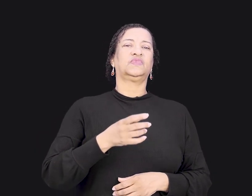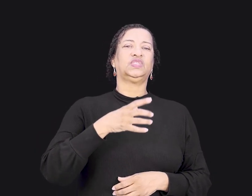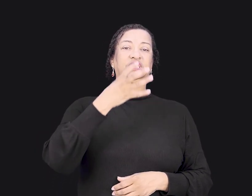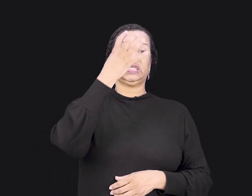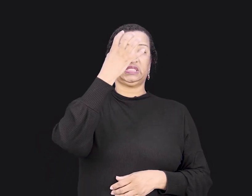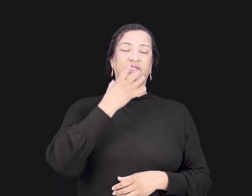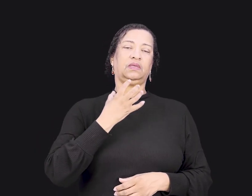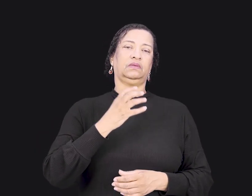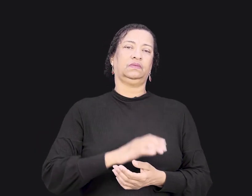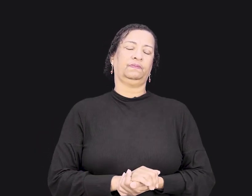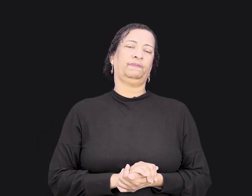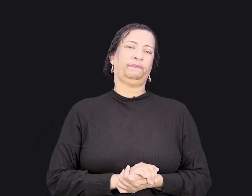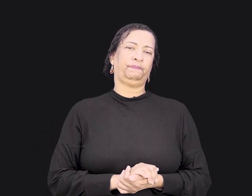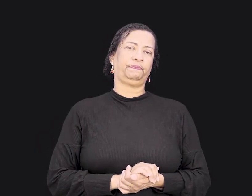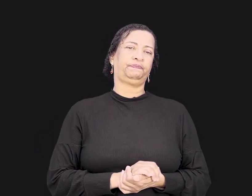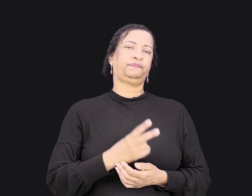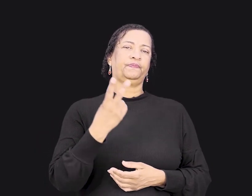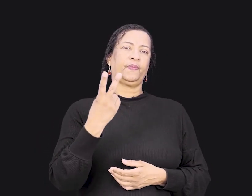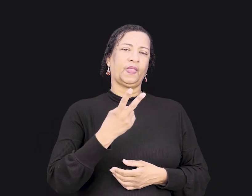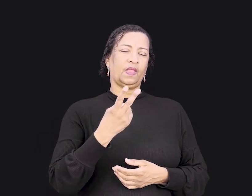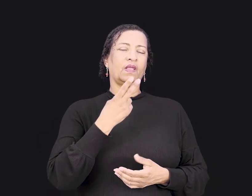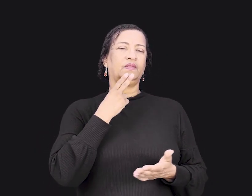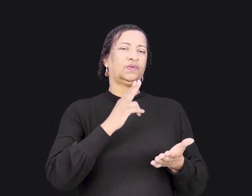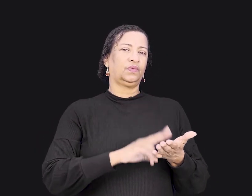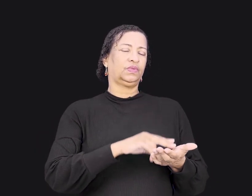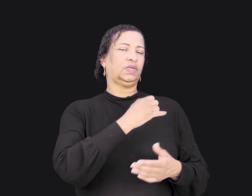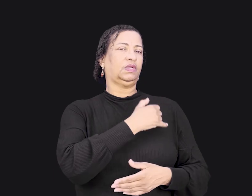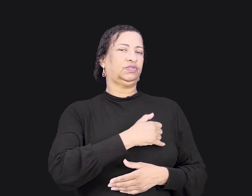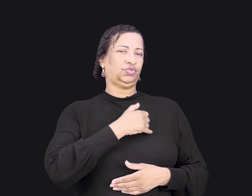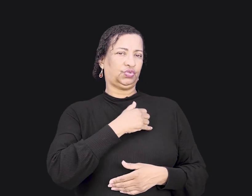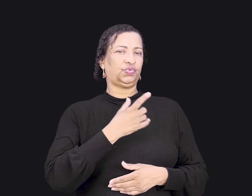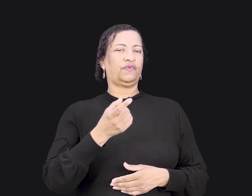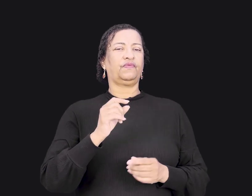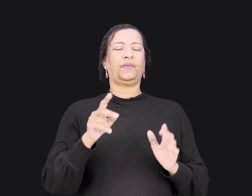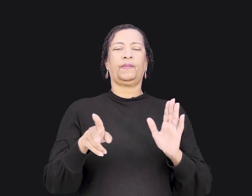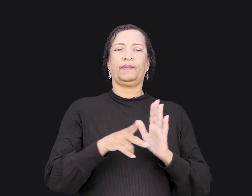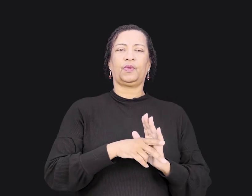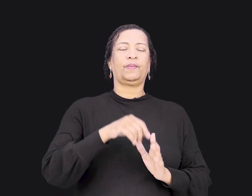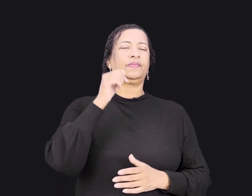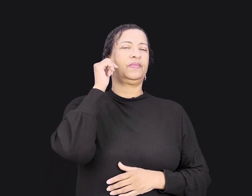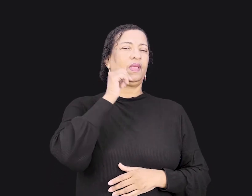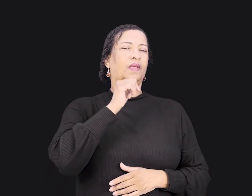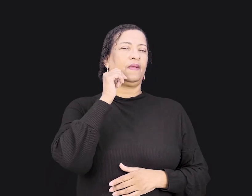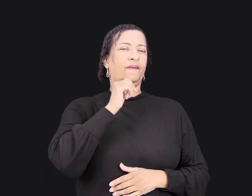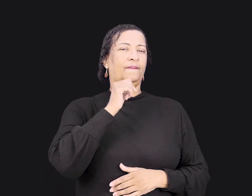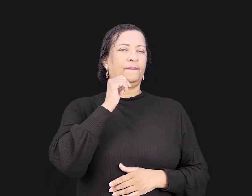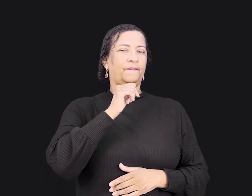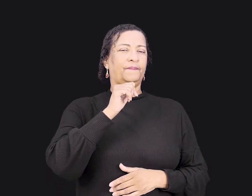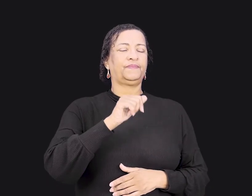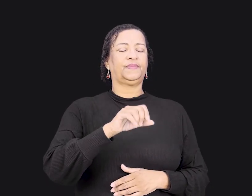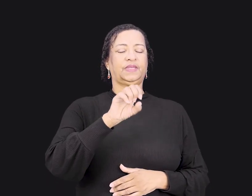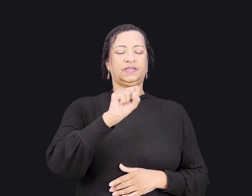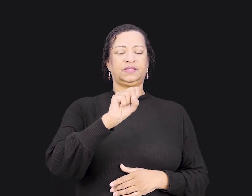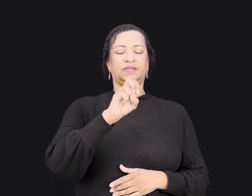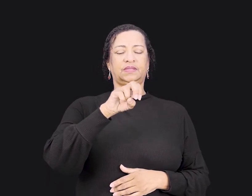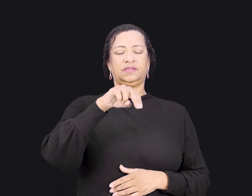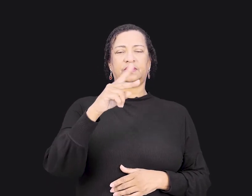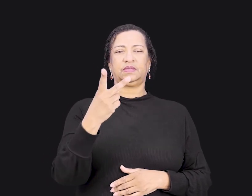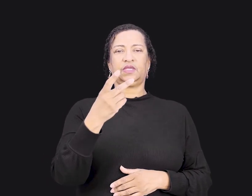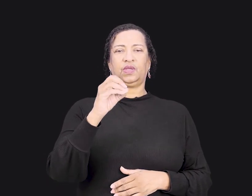hereges. A segunda carta de João foi dirigida à Senhora Eleita. Literalmente, este é o único livro da